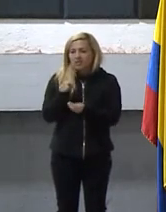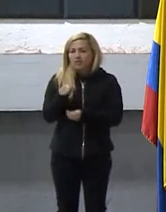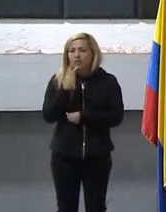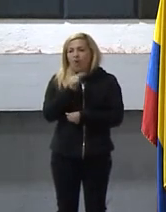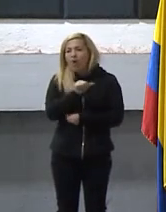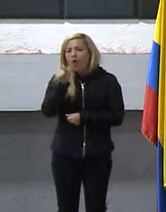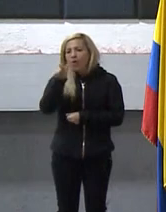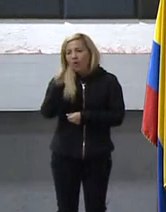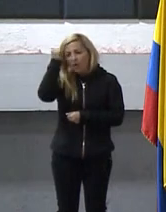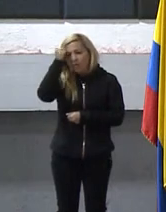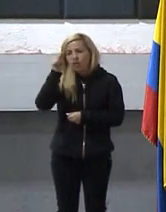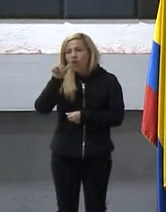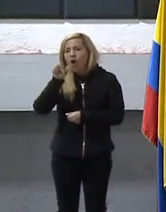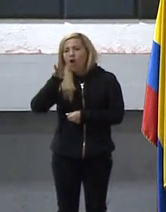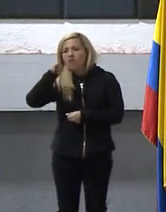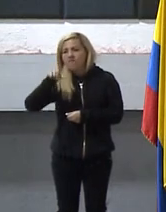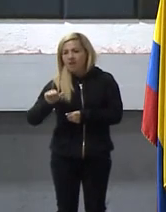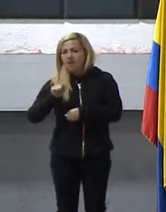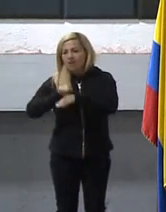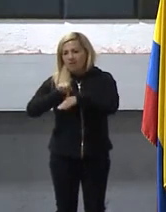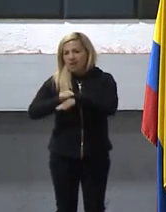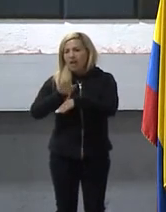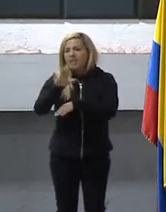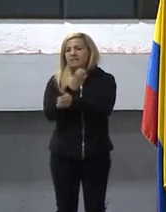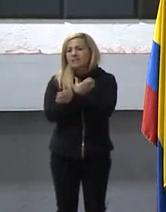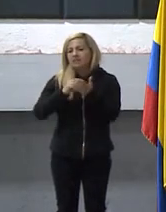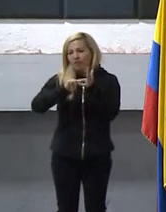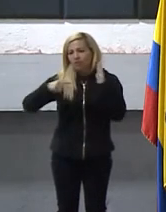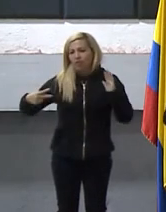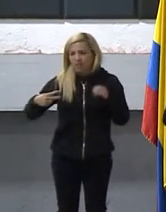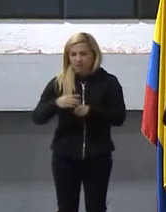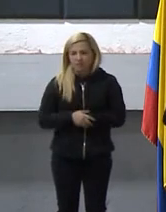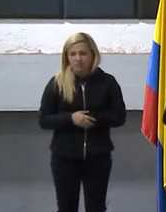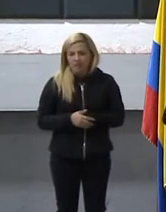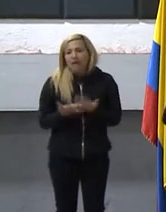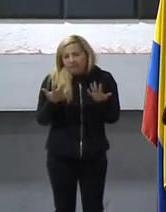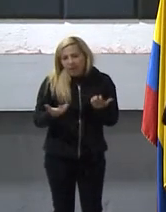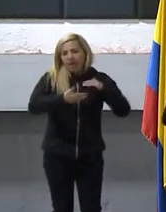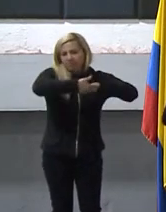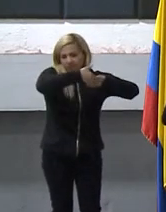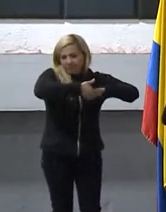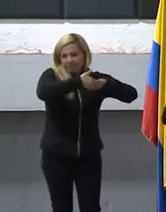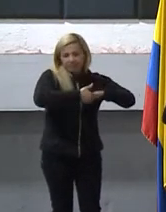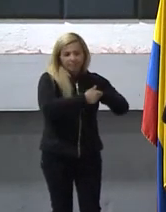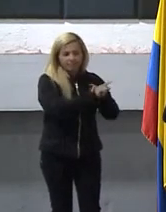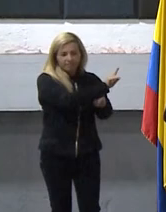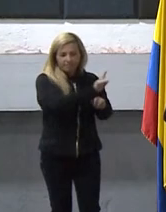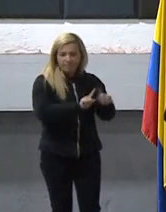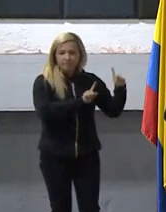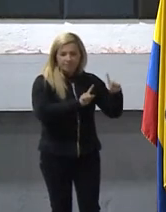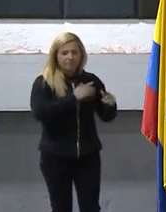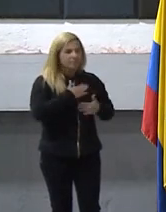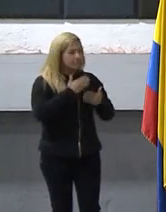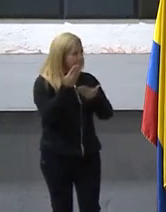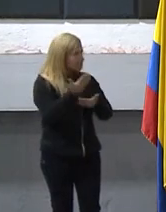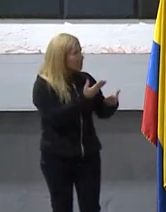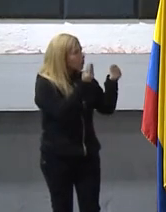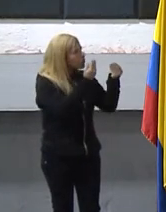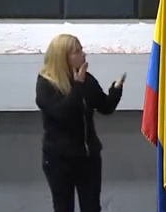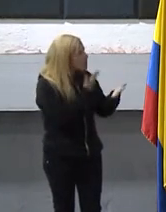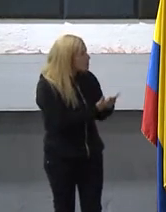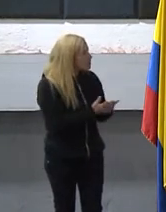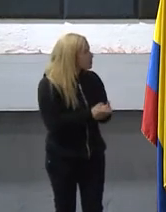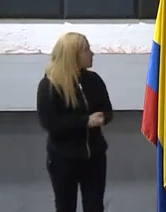constanza castaño decana de la facultad de ciencia y tecnología entonces estimadas y estimados decanos bienvenidos y muchas gracias